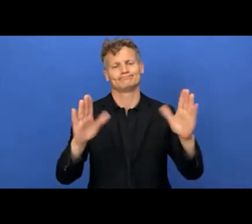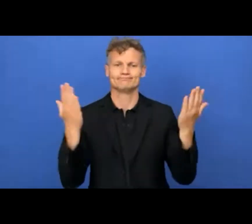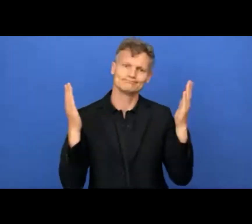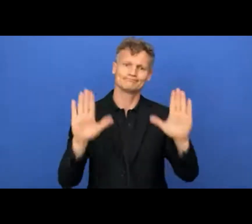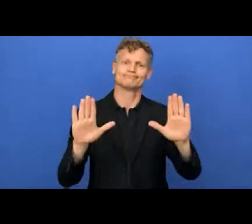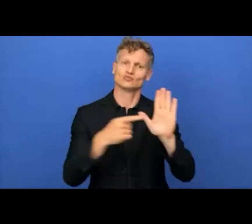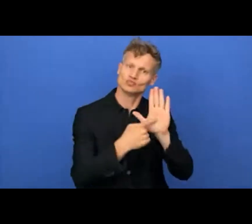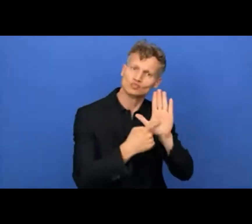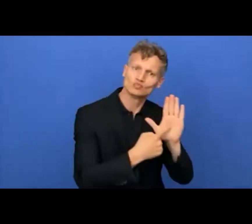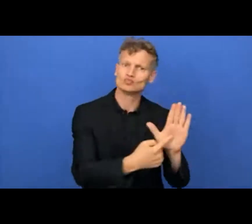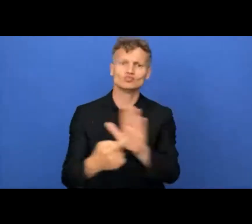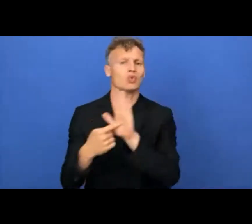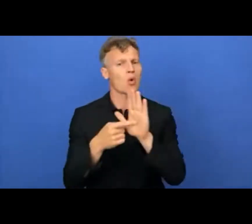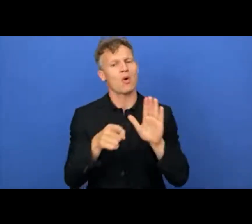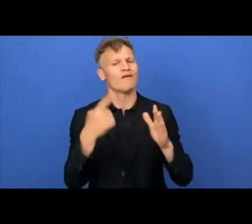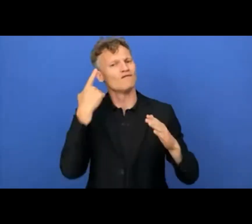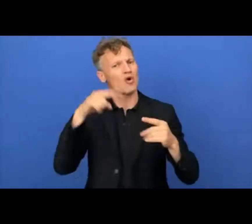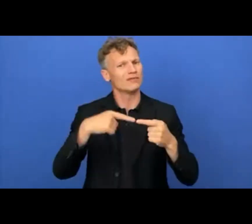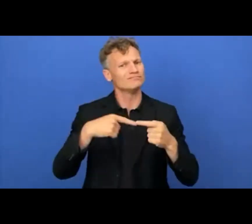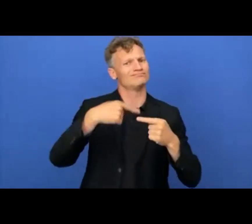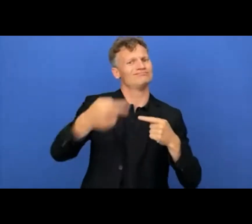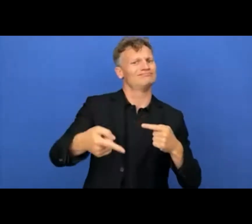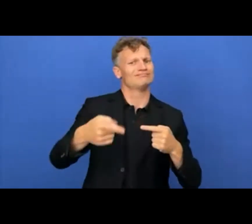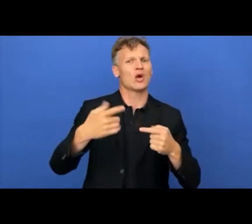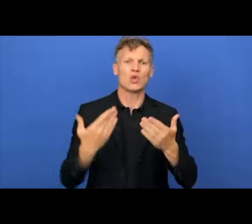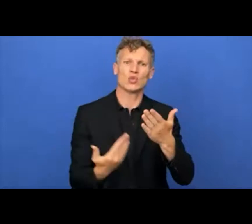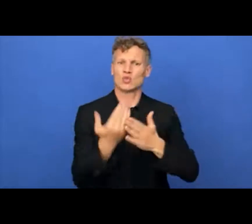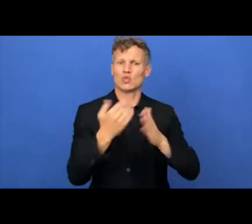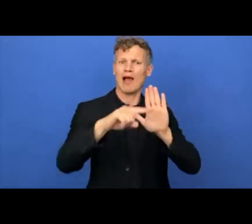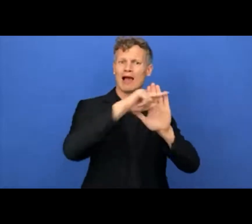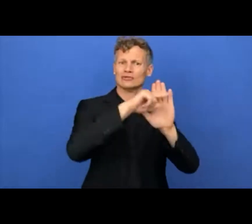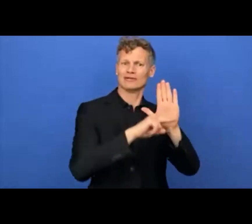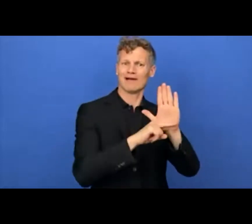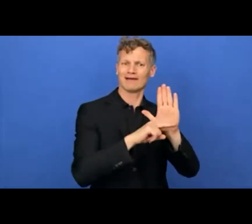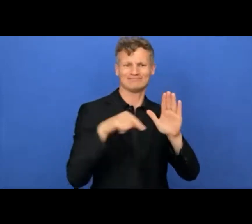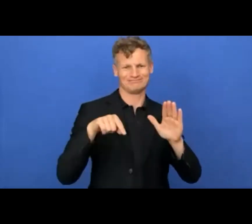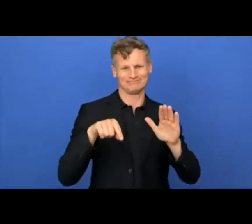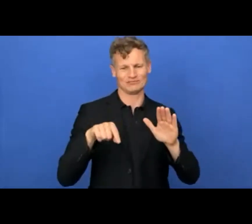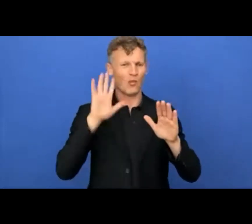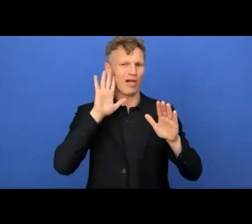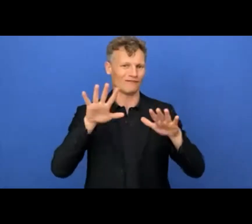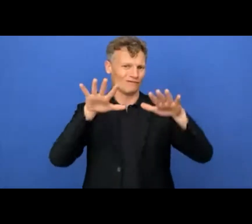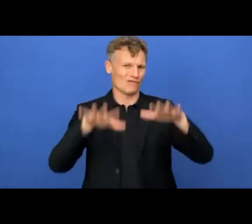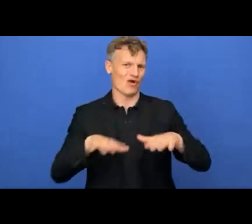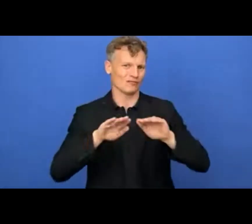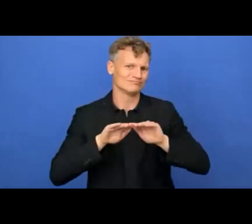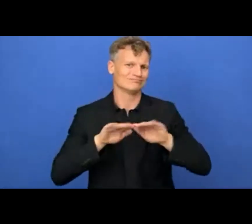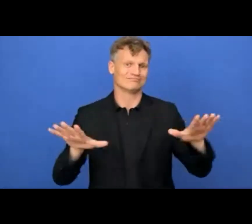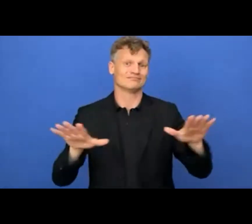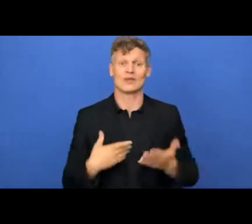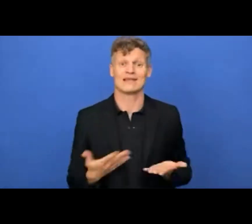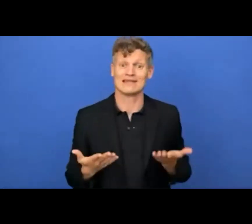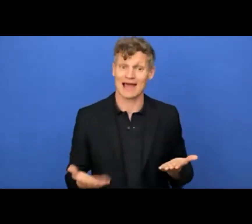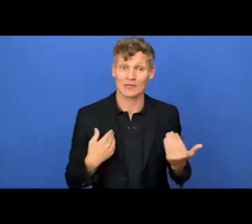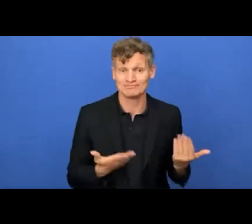qui guideront les actions internationales et qui vont être lancées officiellement cette année. Et j'ai